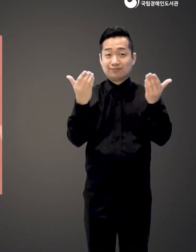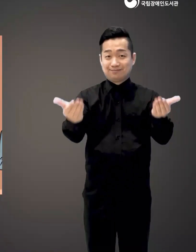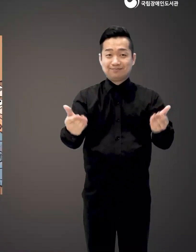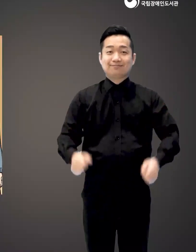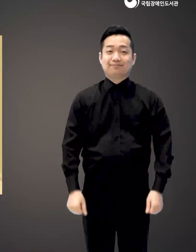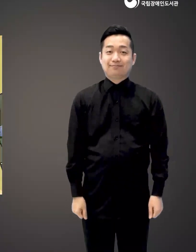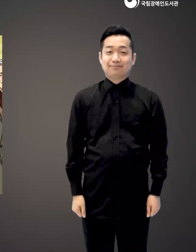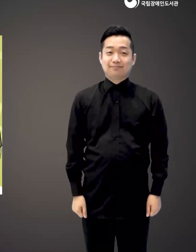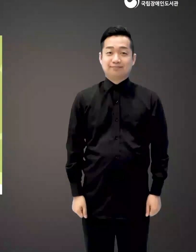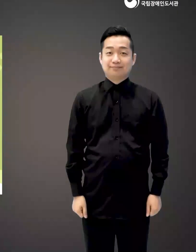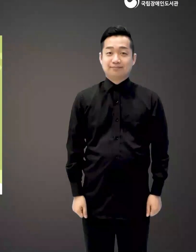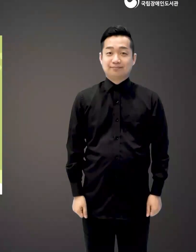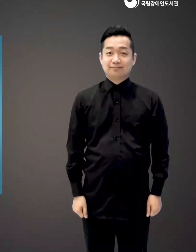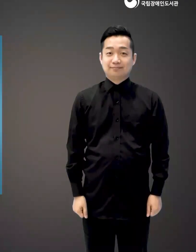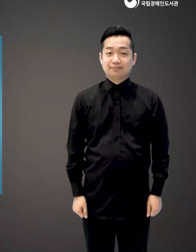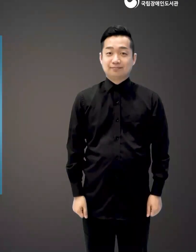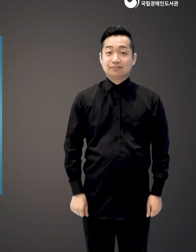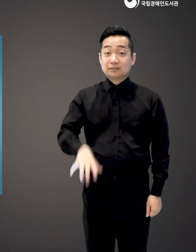기회를 선물합니다.